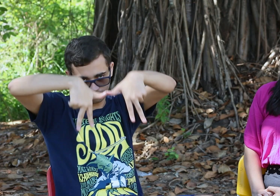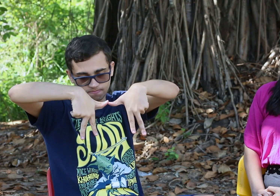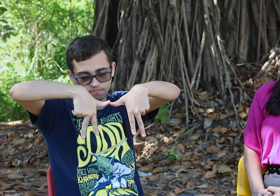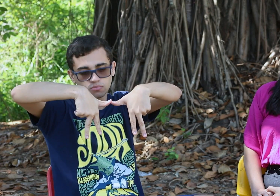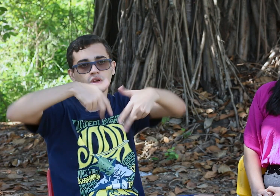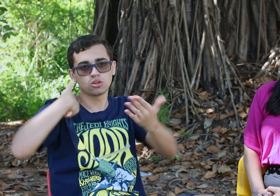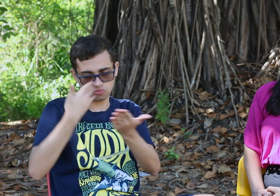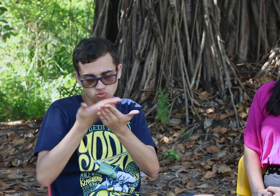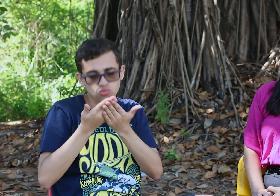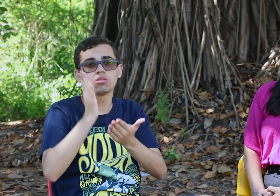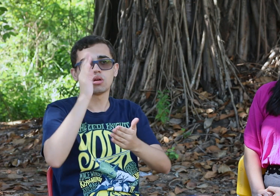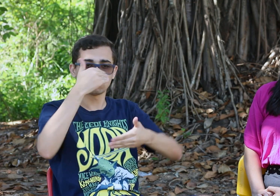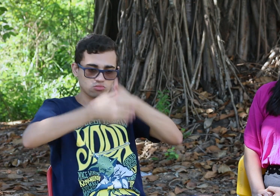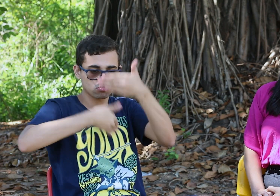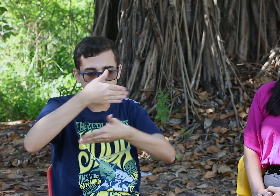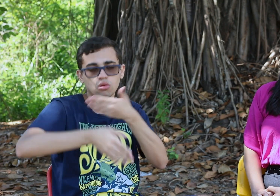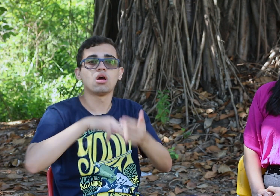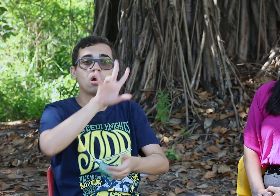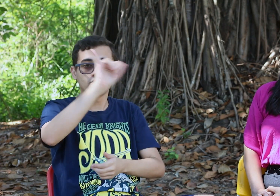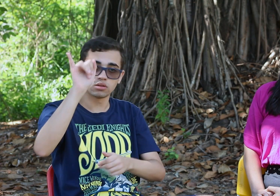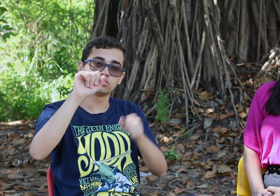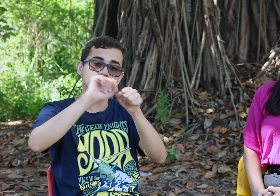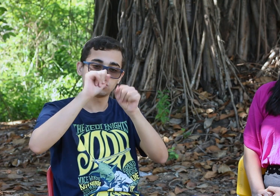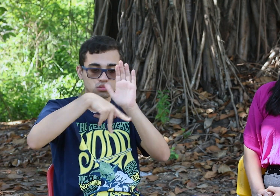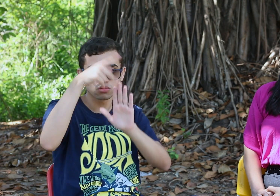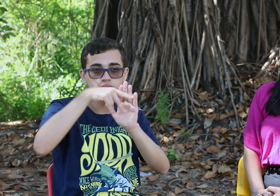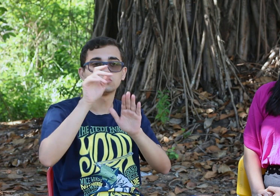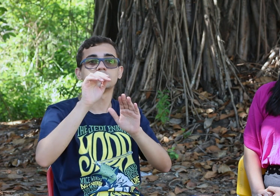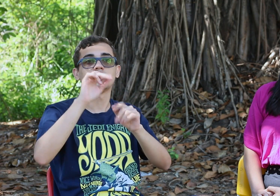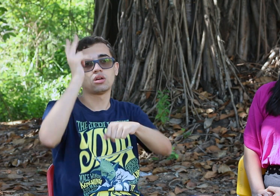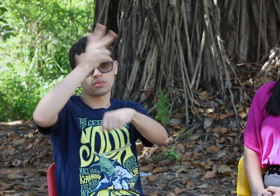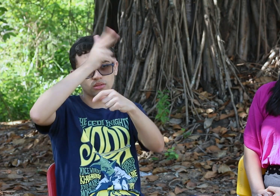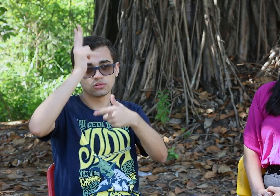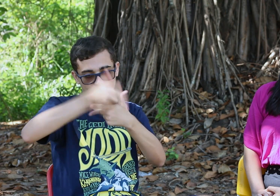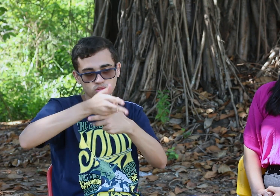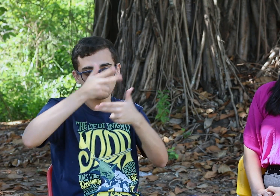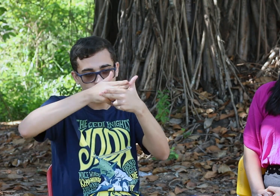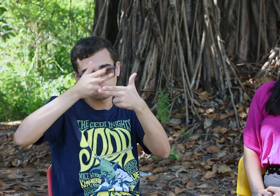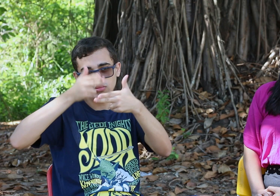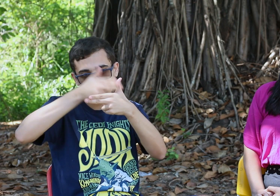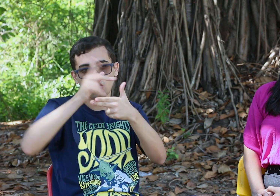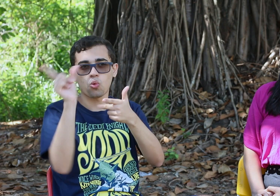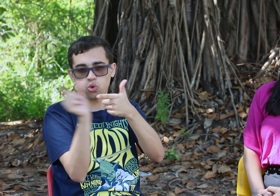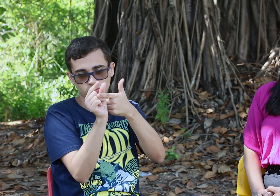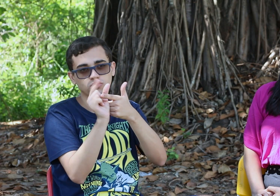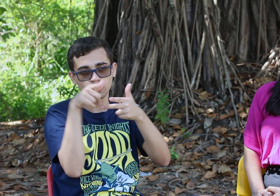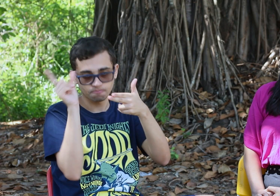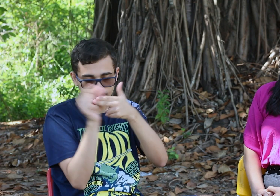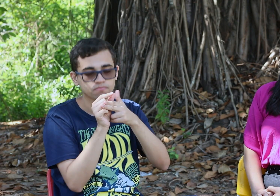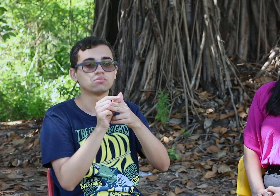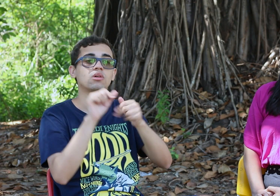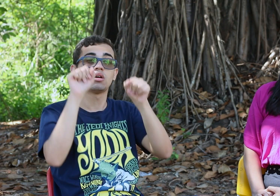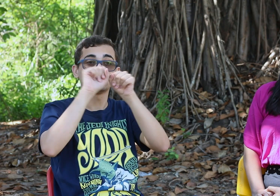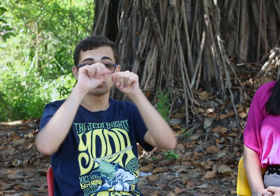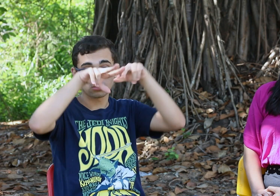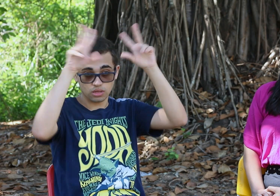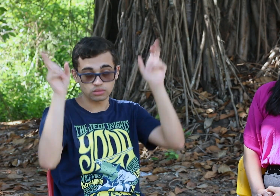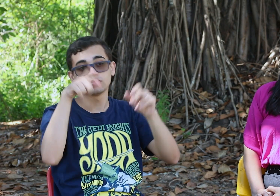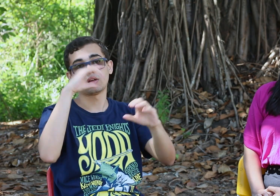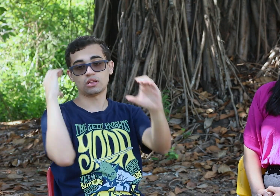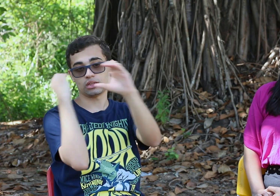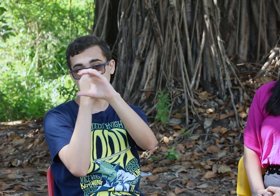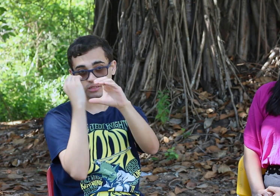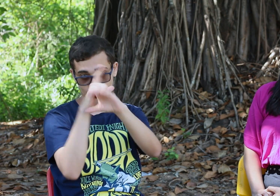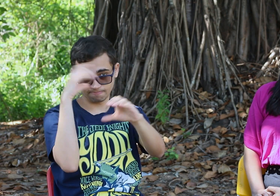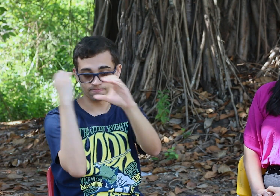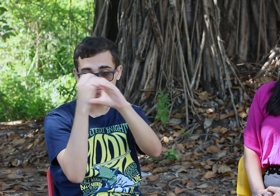isso, na Fundarte, por exemplo, e aí eu tive essa oportunidade de estudar e realizar um projeto, é um curta, né? E aí